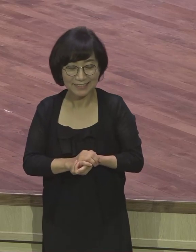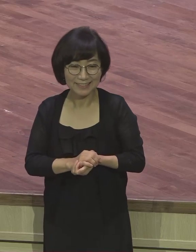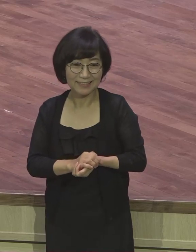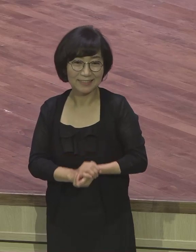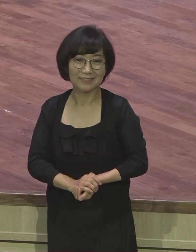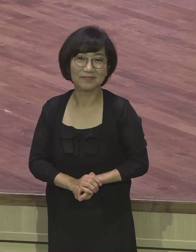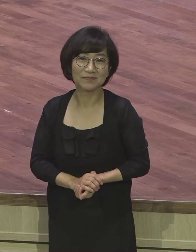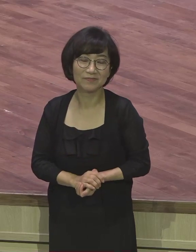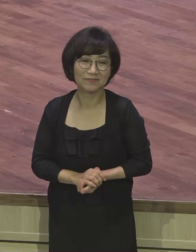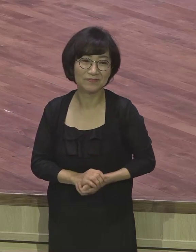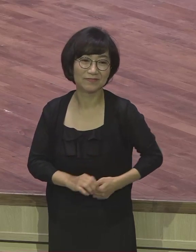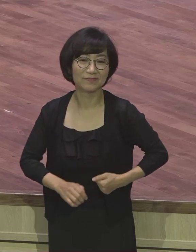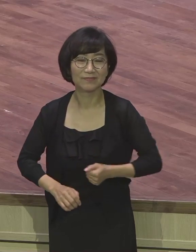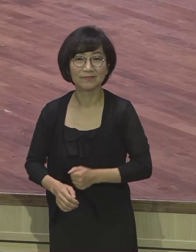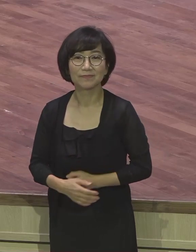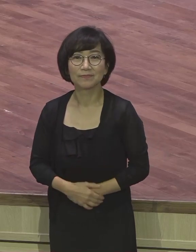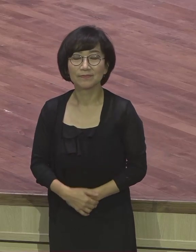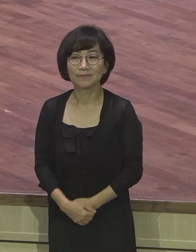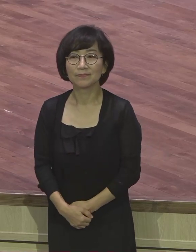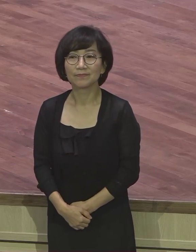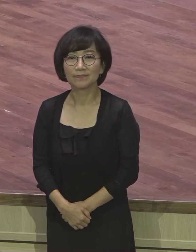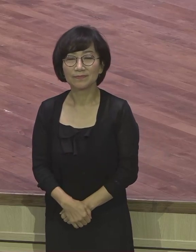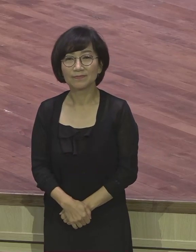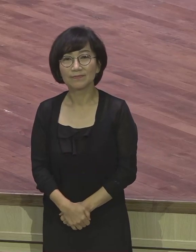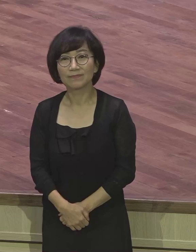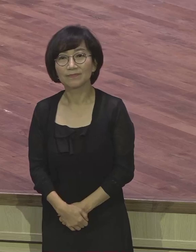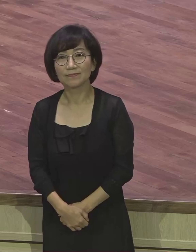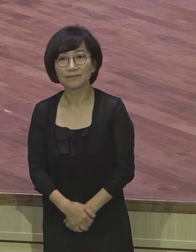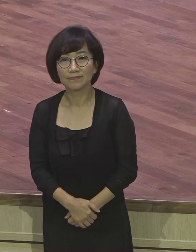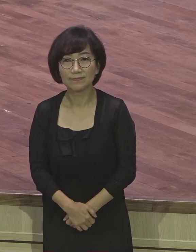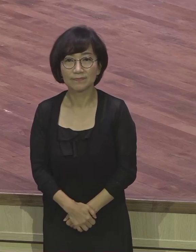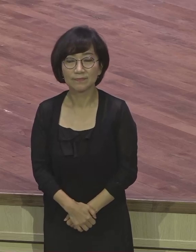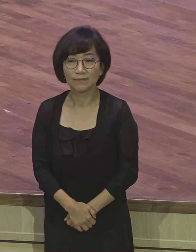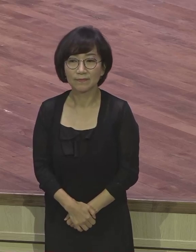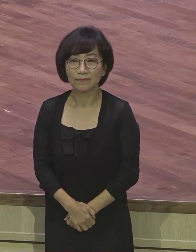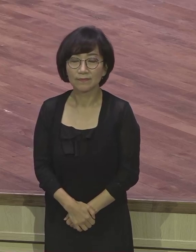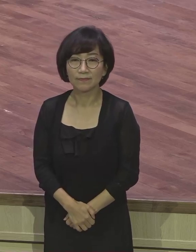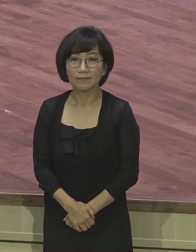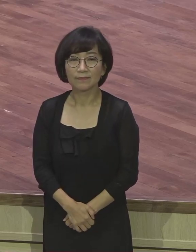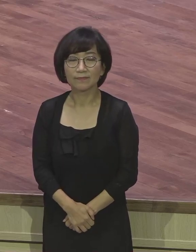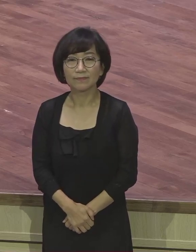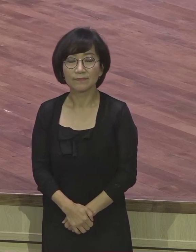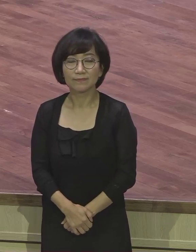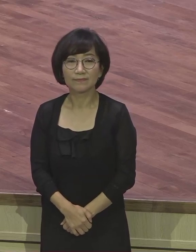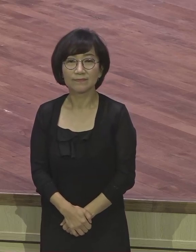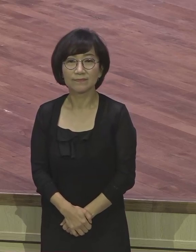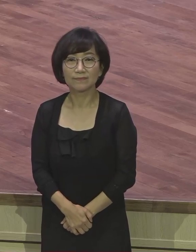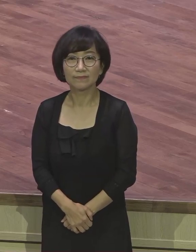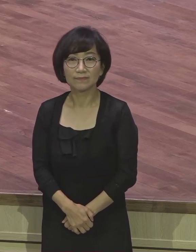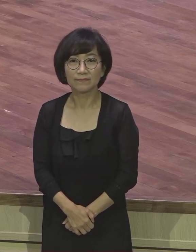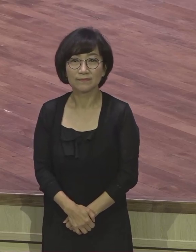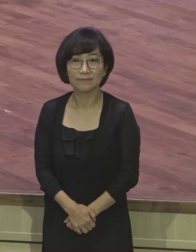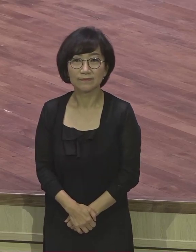있는 것입니다. 교회를 세우는 일이 아무도 몰라. 사람들은